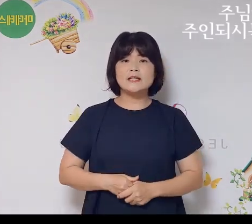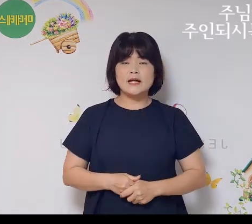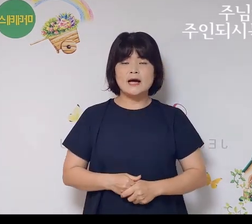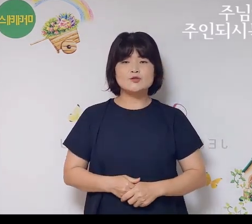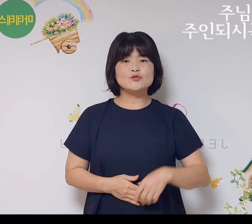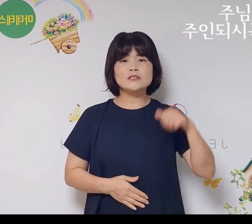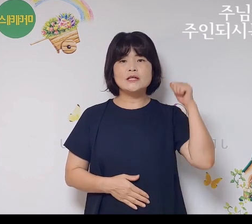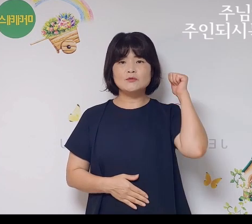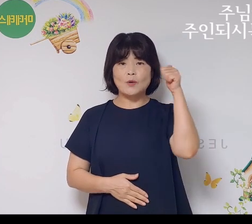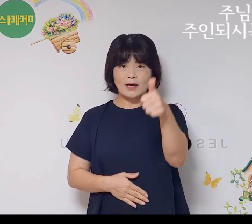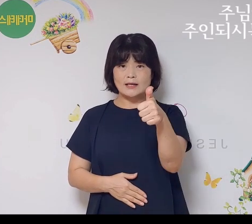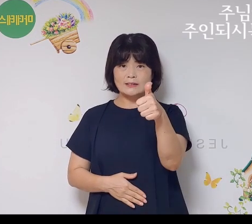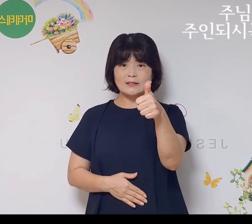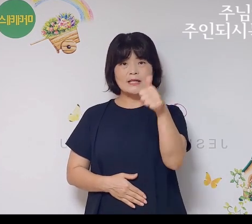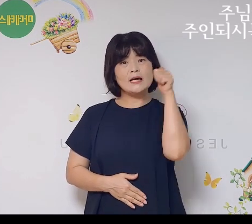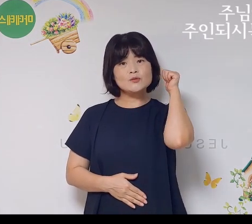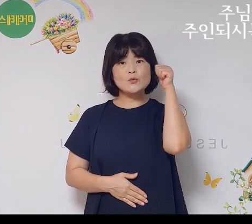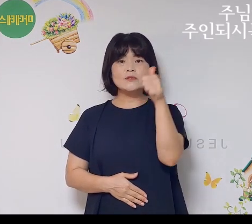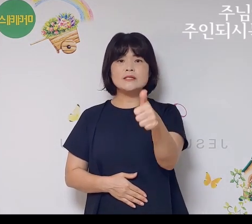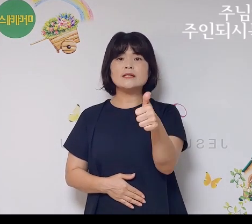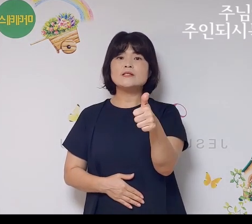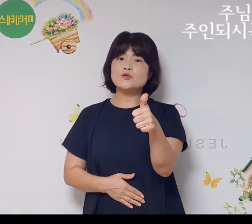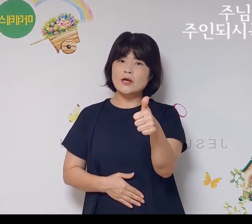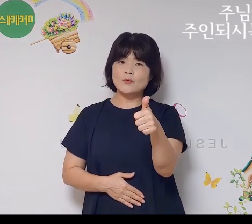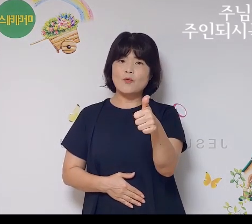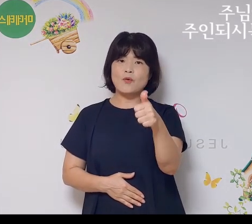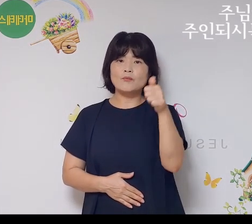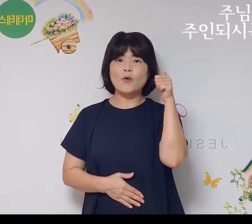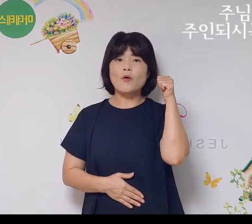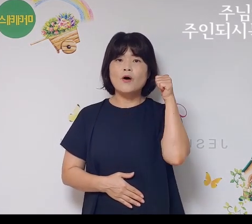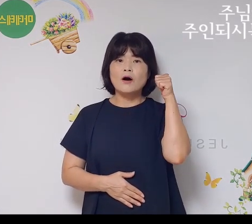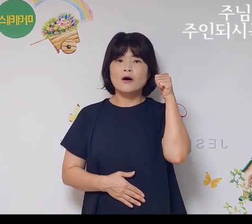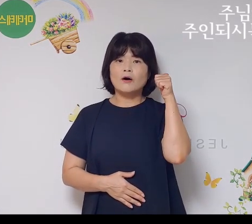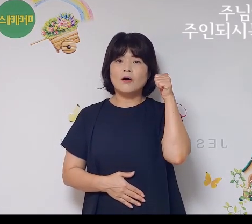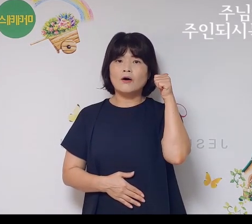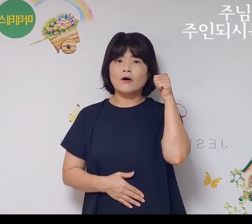주인되다. 주인되는 왕. 이렇게 손을 최고